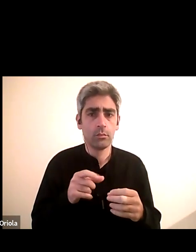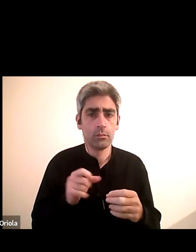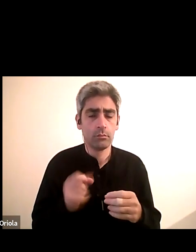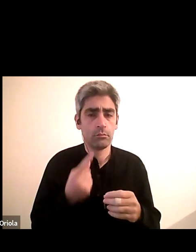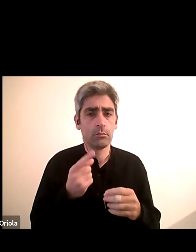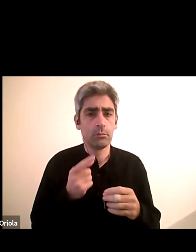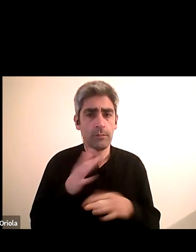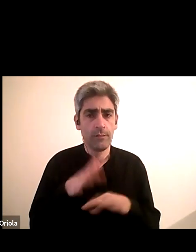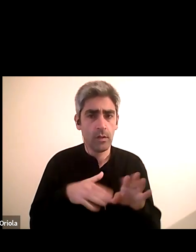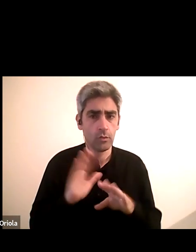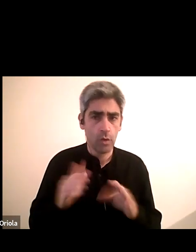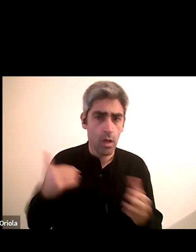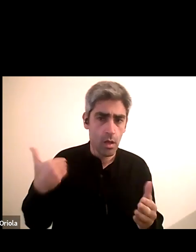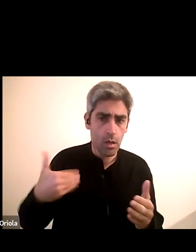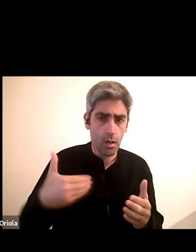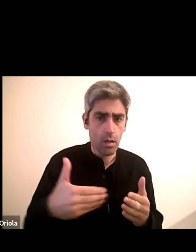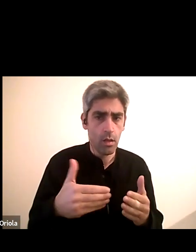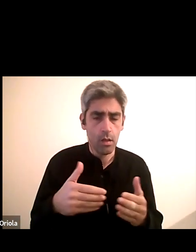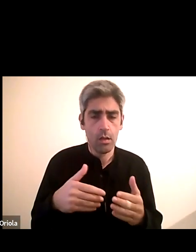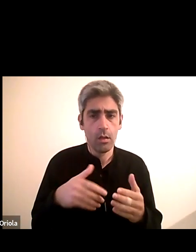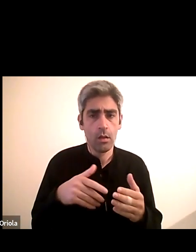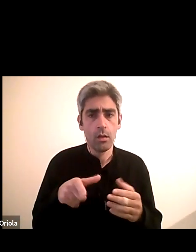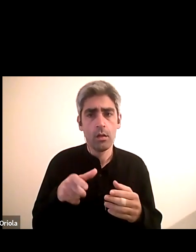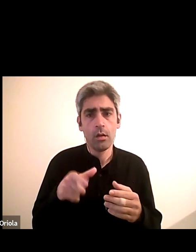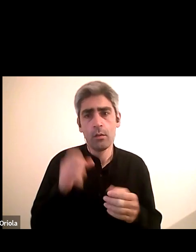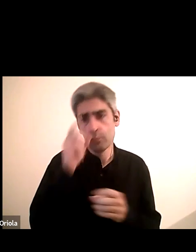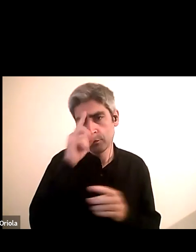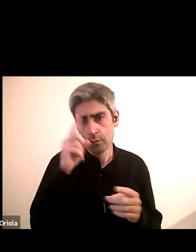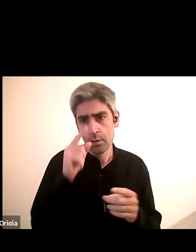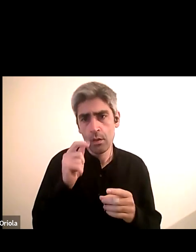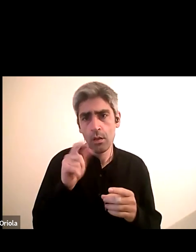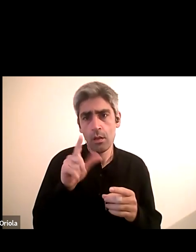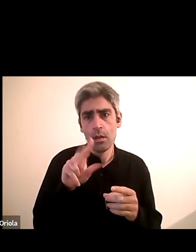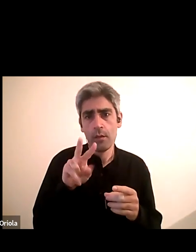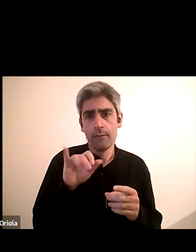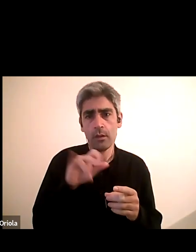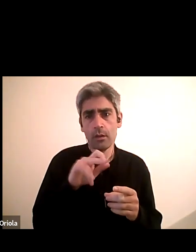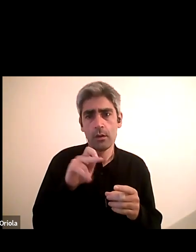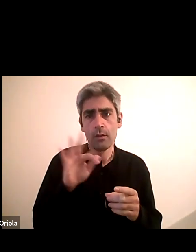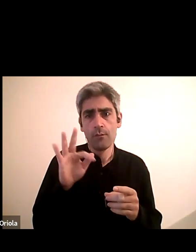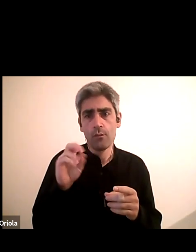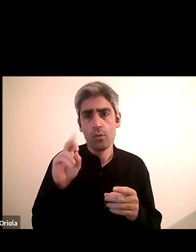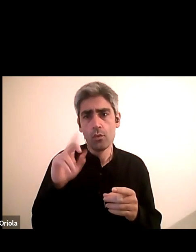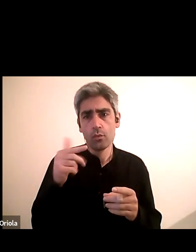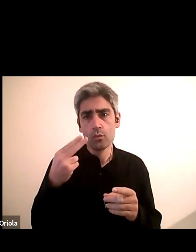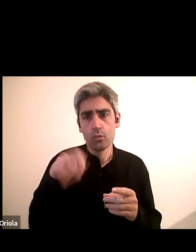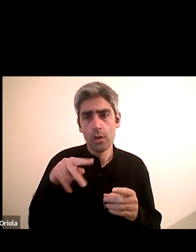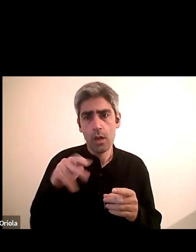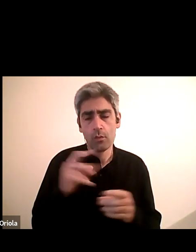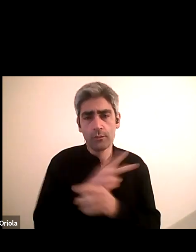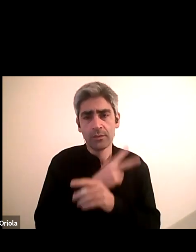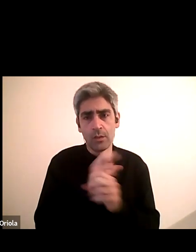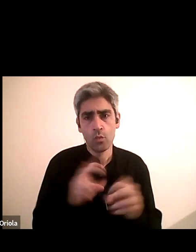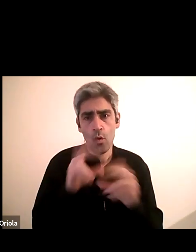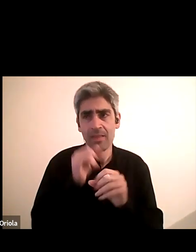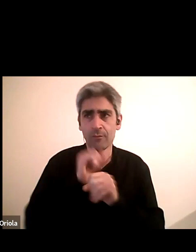feitos por parte da professora Elvira Fortunato, da Universidade Nova, e que são de divulgação